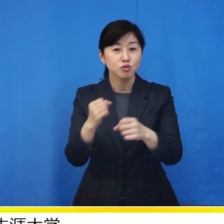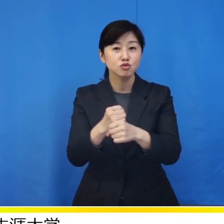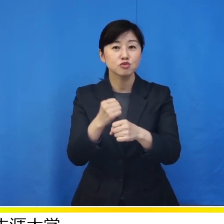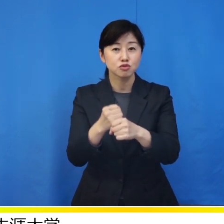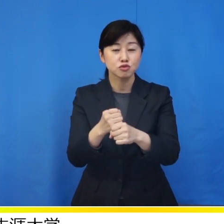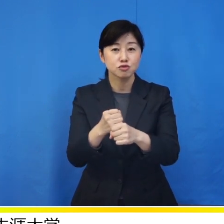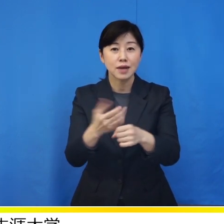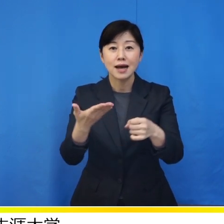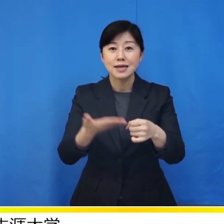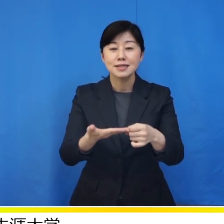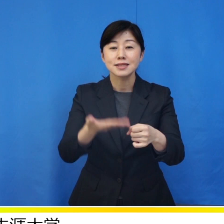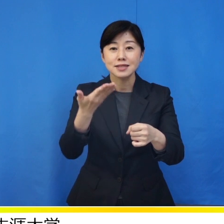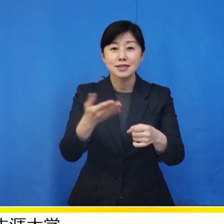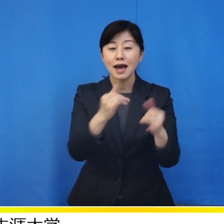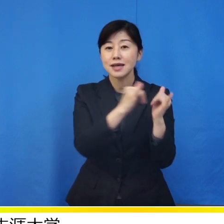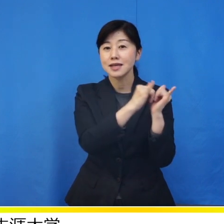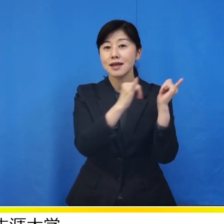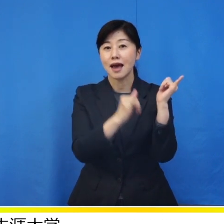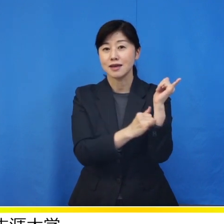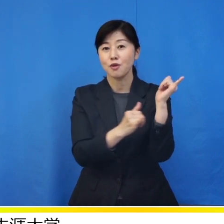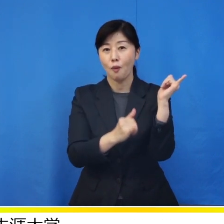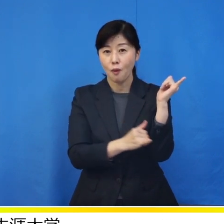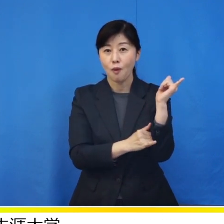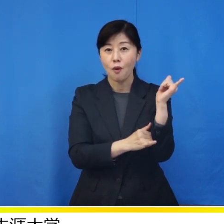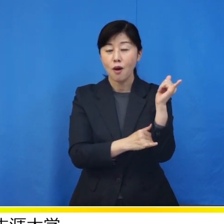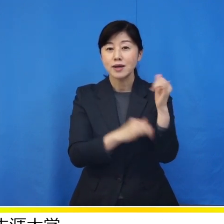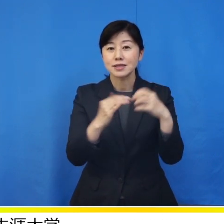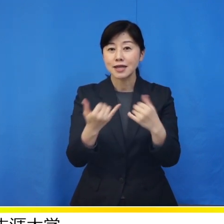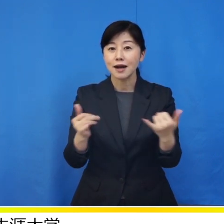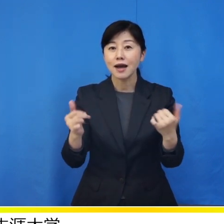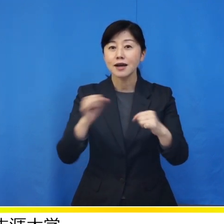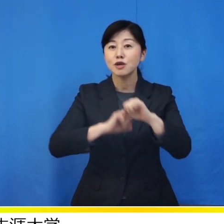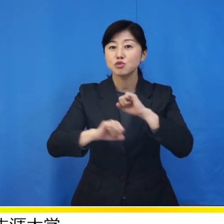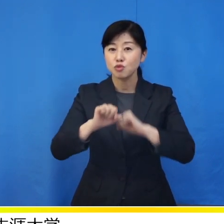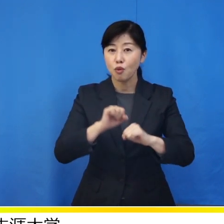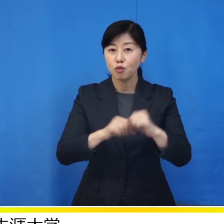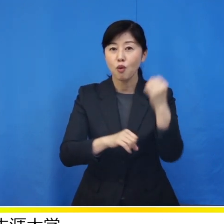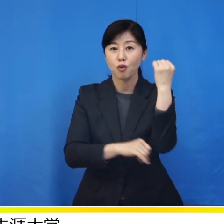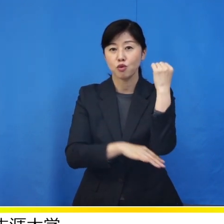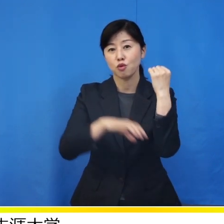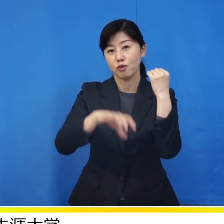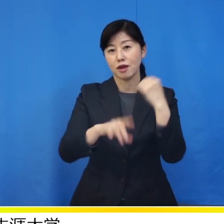のを自主的な社会かつ等の拠点の1つです